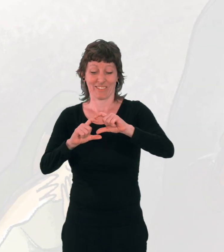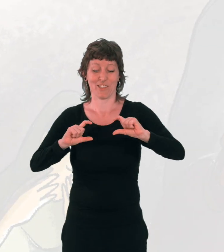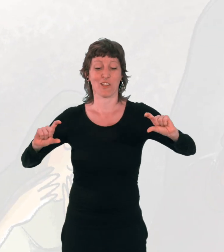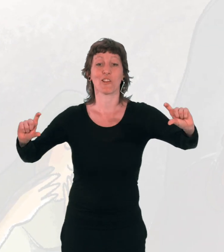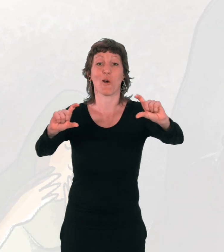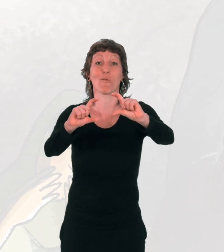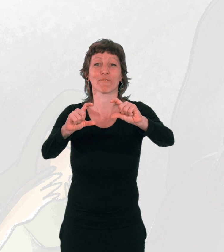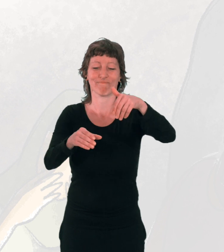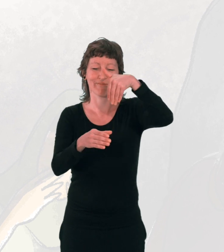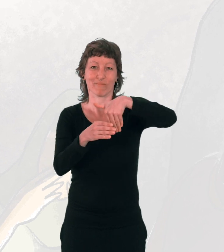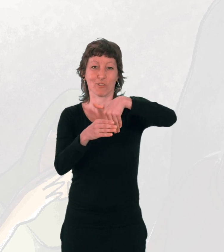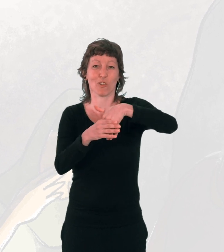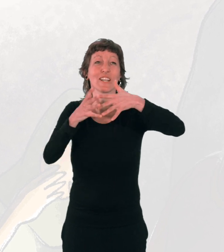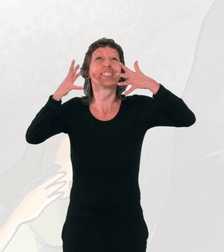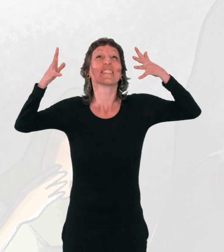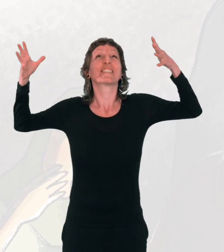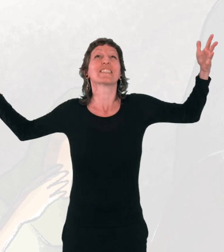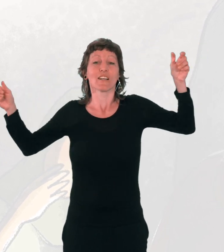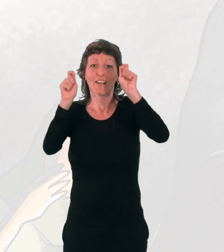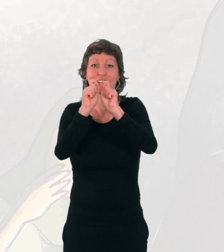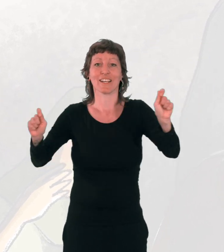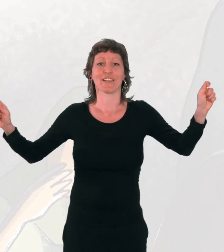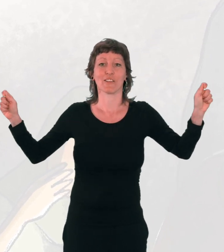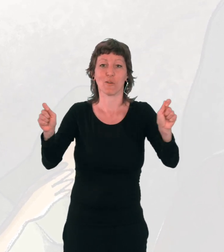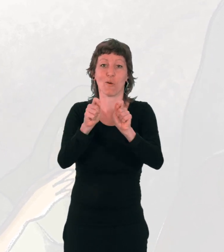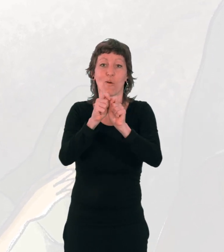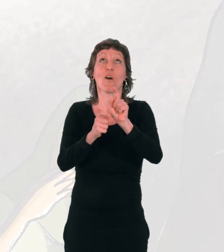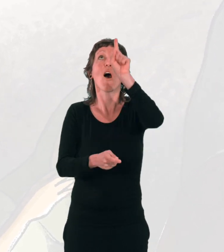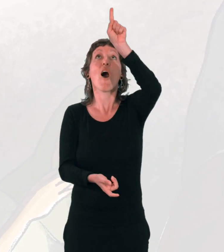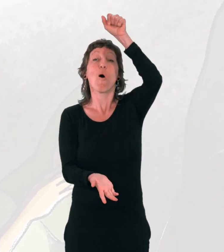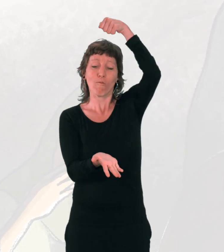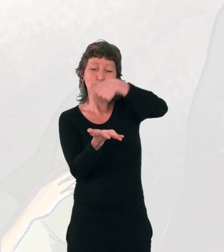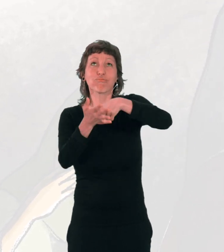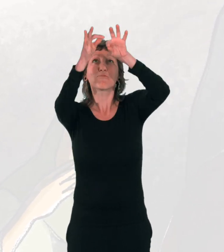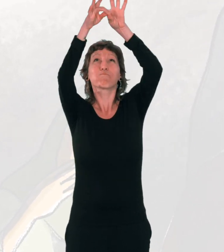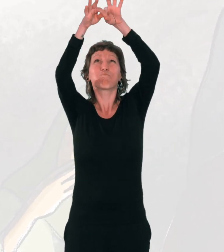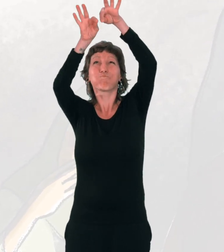Un grand rideau qui est dans le temple se déchire en deux morceaux, depuis le haut jusqu'en bas.